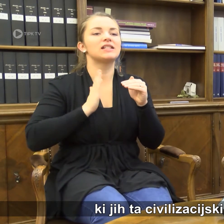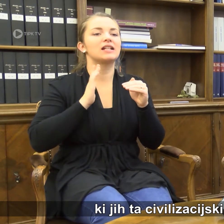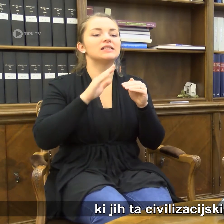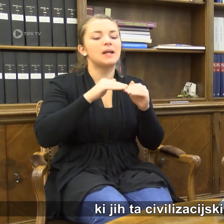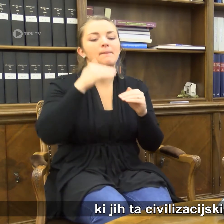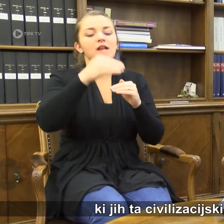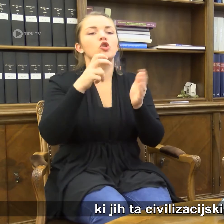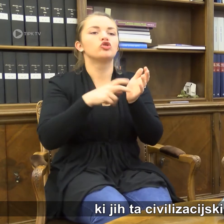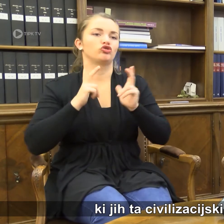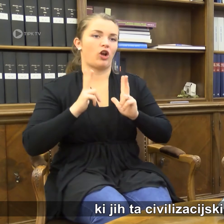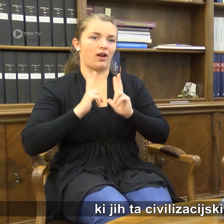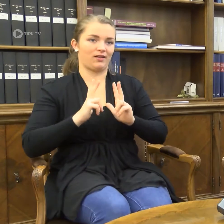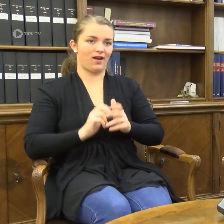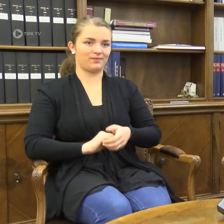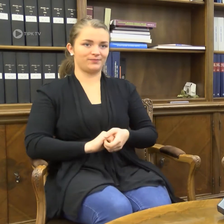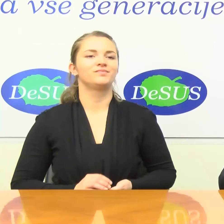čaka.